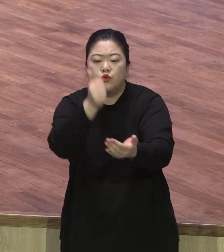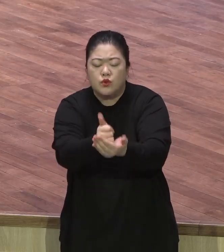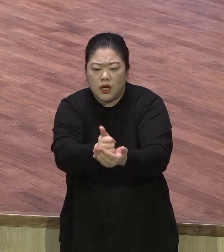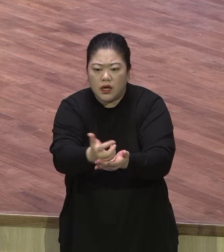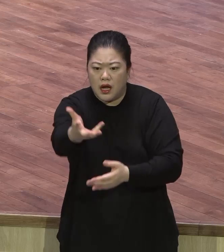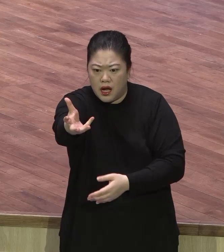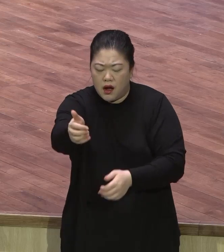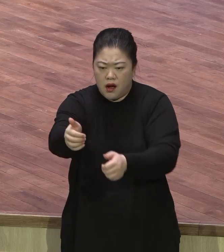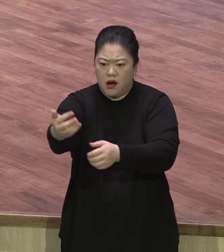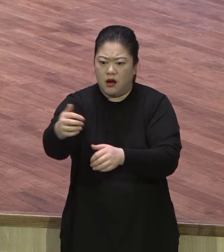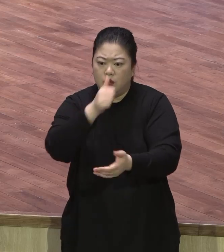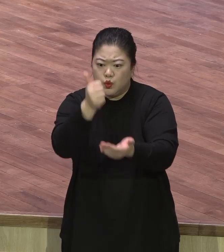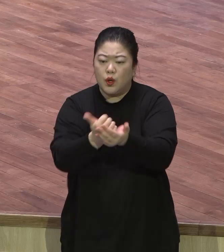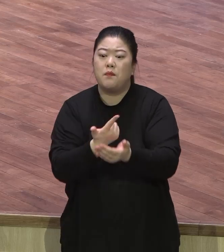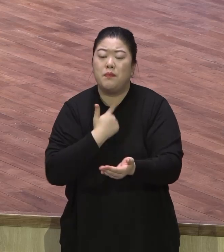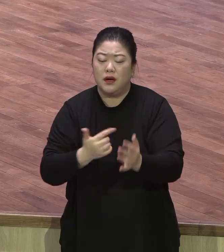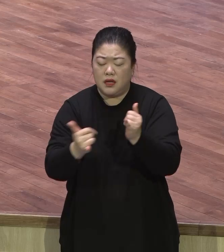말이